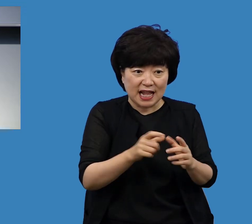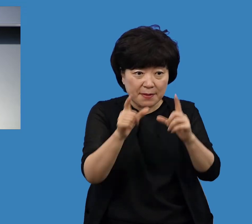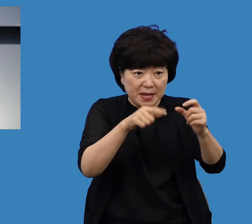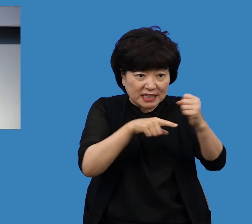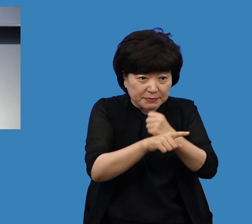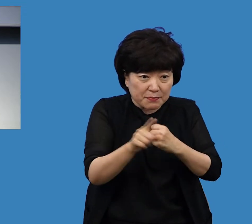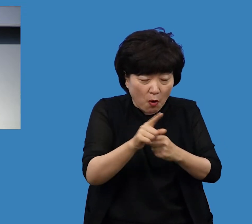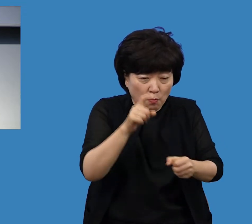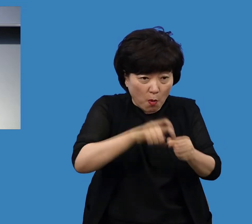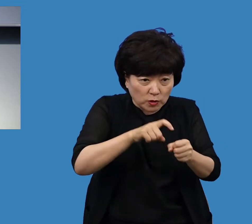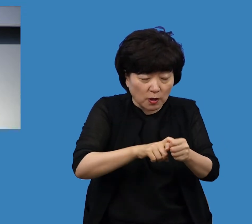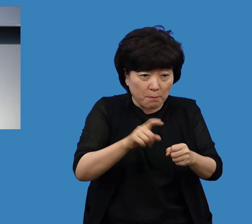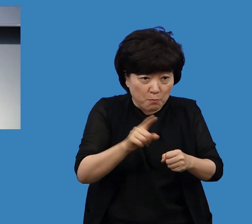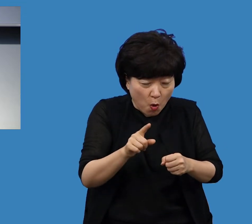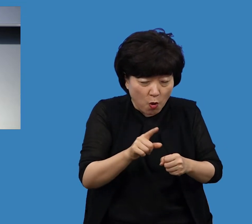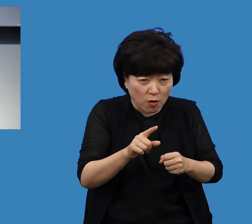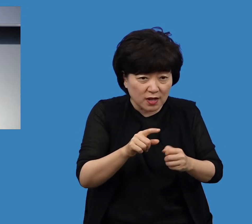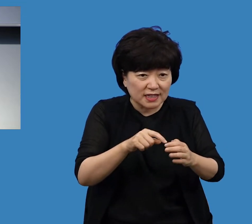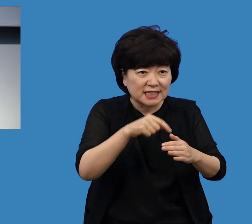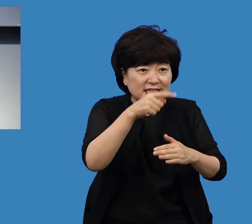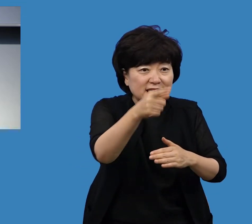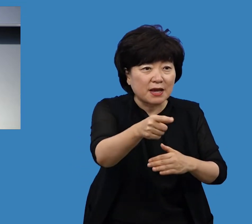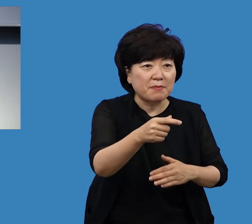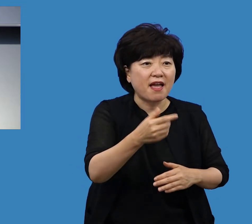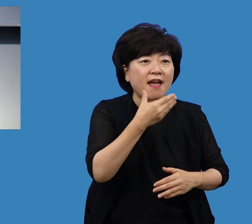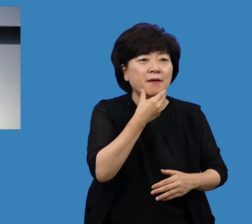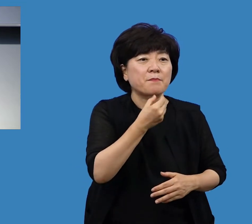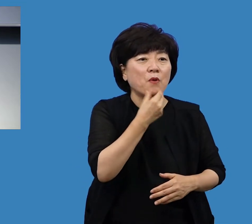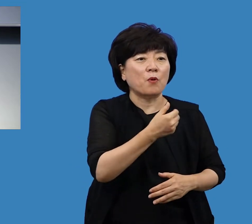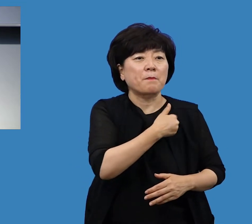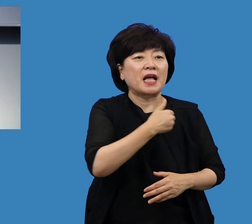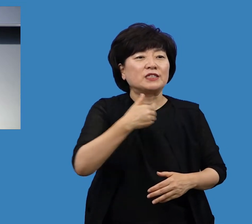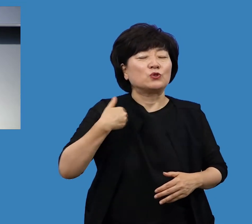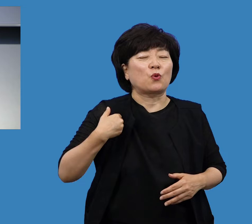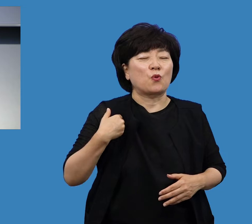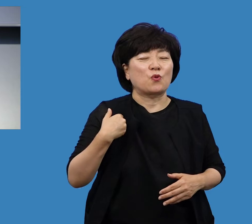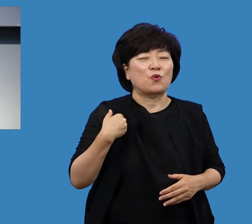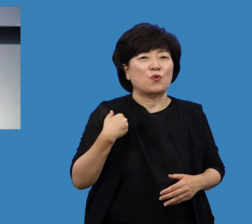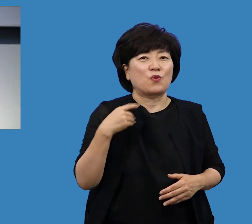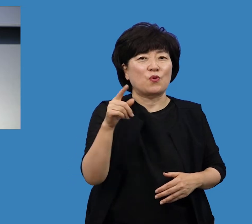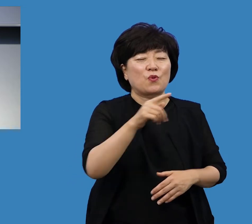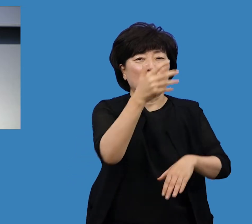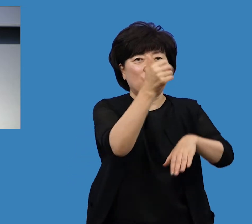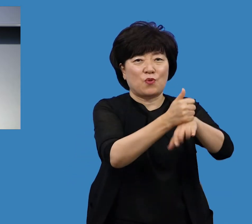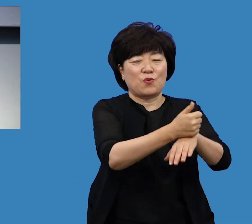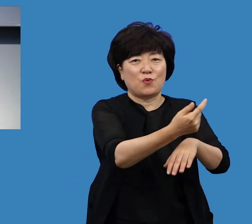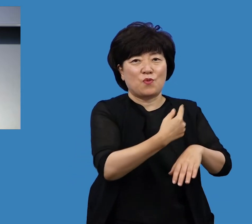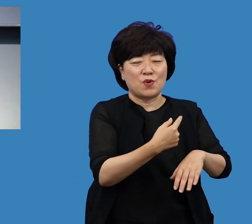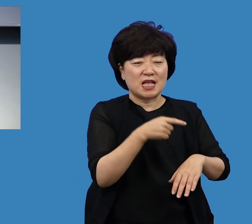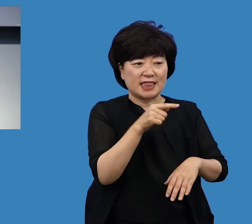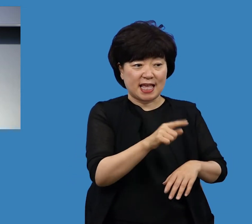정해지면 행복과 만족이 무엇인지가 정해져요. 그 삶의 의미를